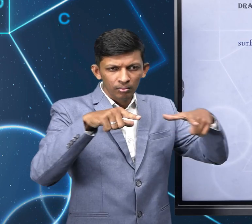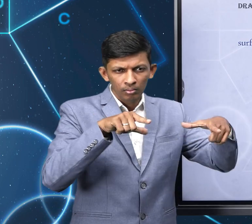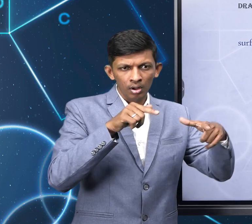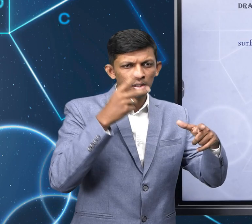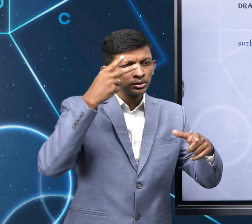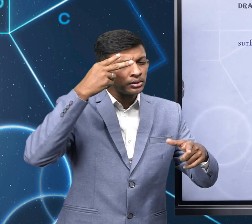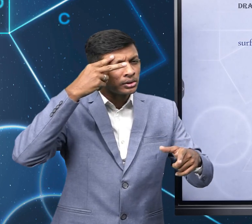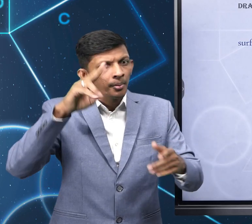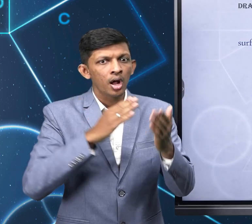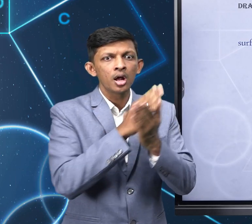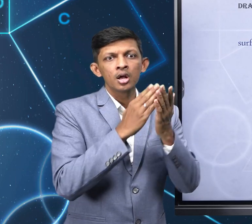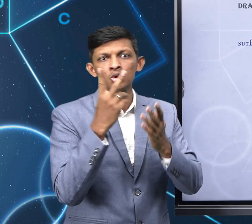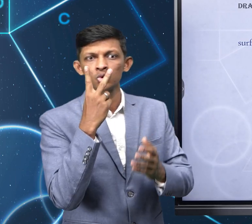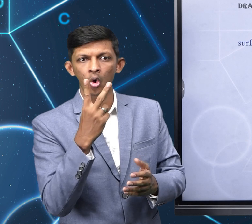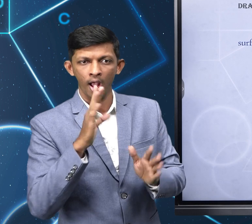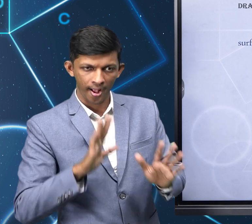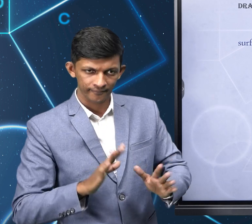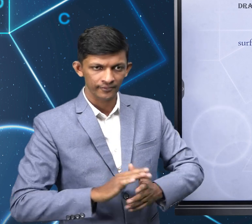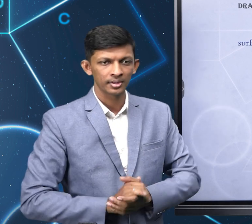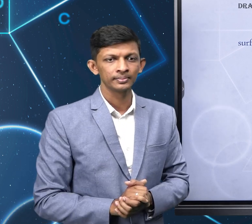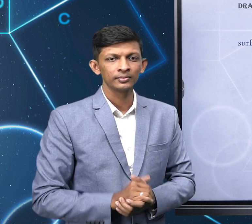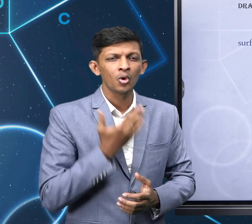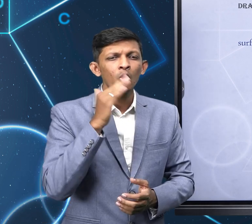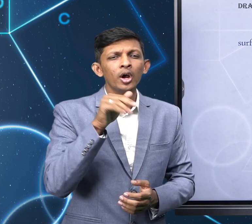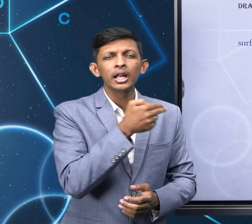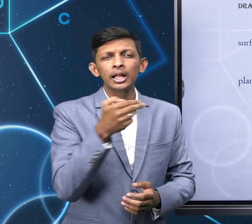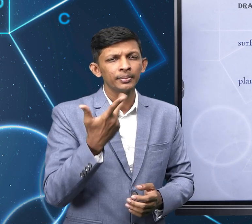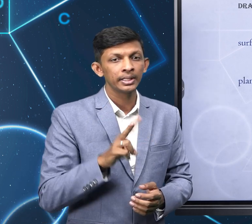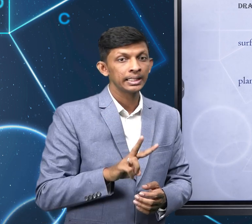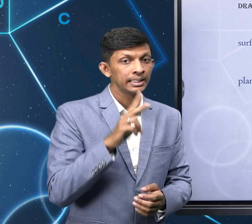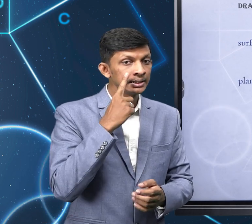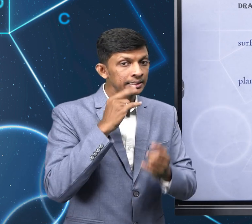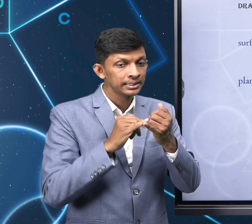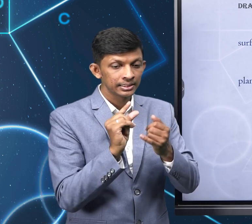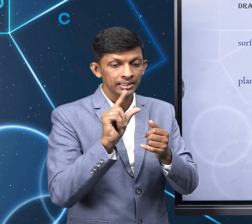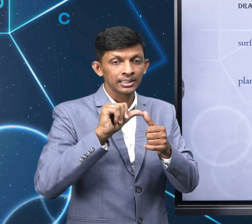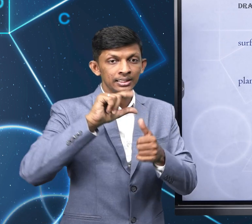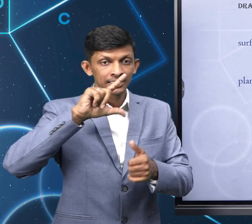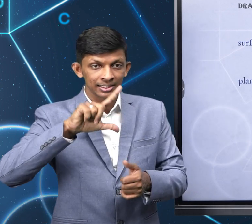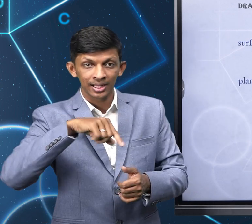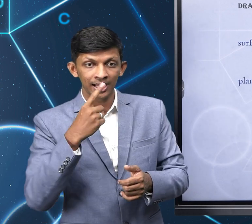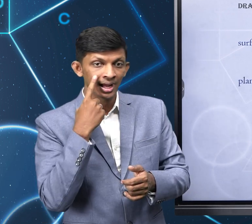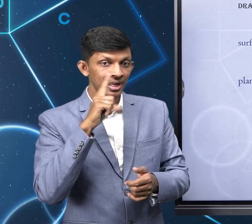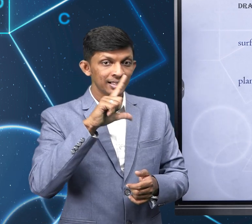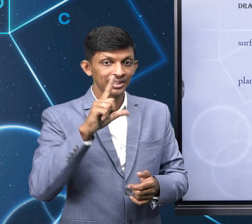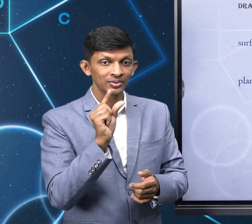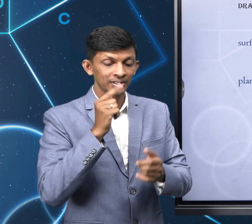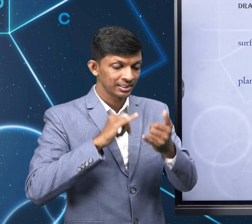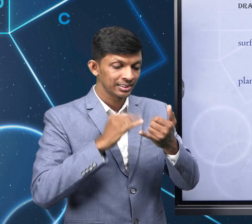करून सपाट पृष्ठभागावर त्यांचे प्रतिनिधित्व देखील करू शकतो. यालाच व्हिज्युअल